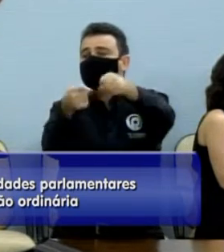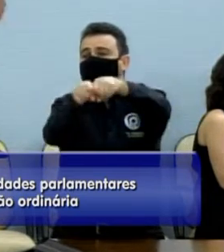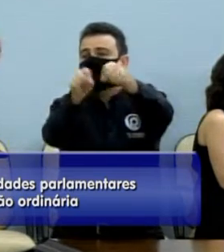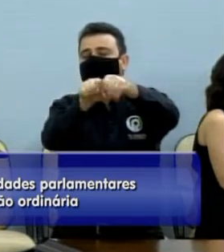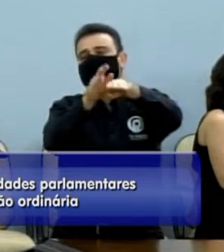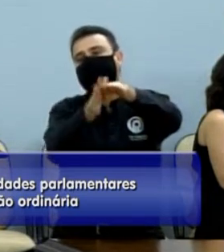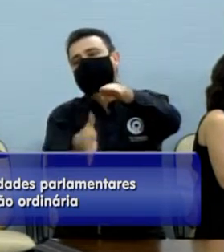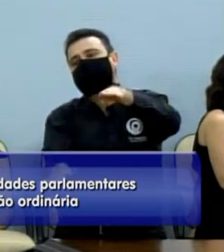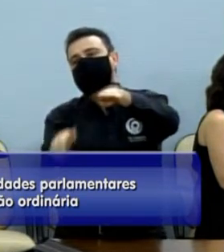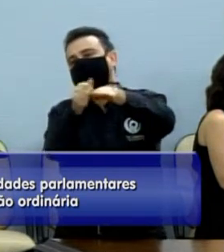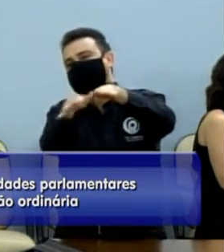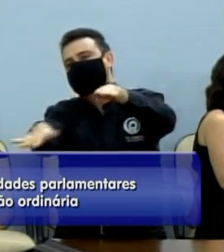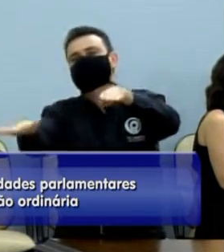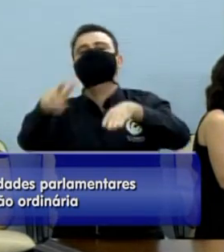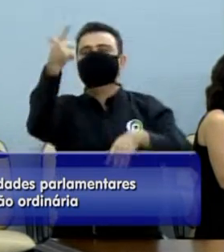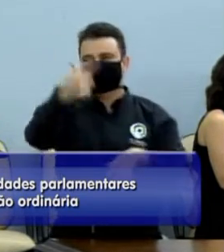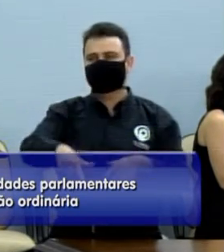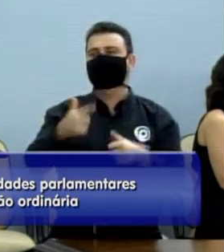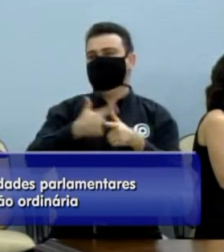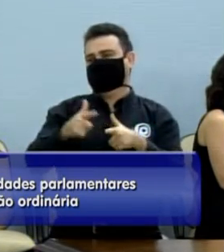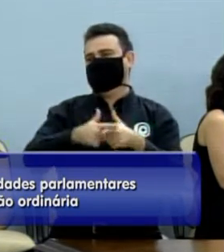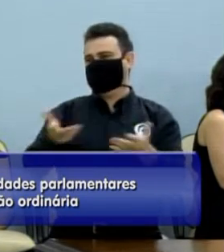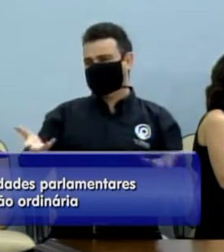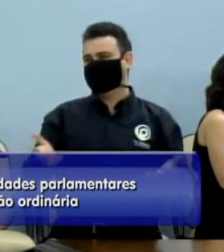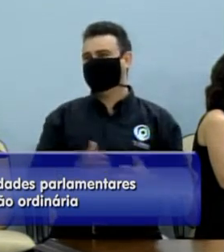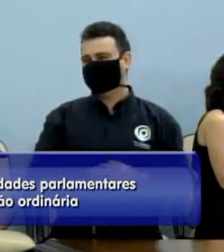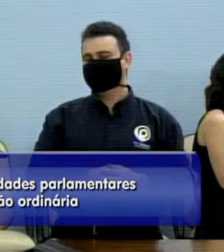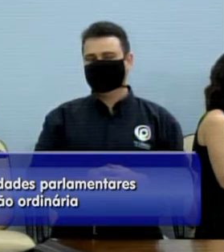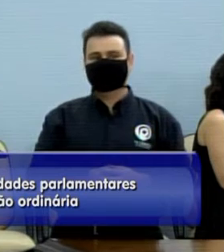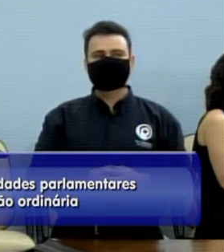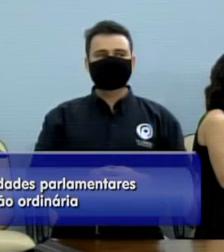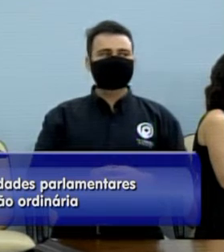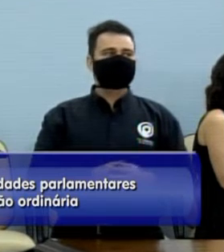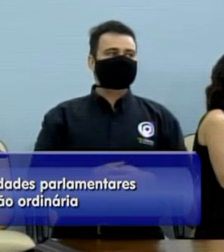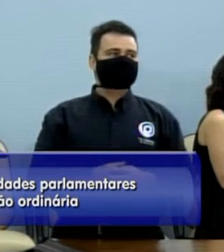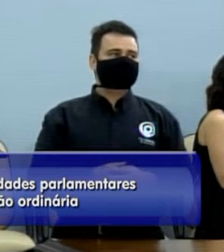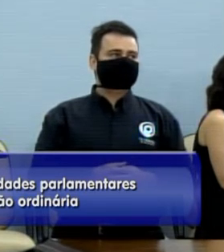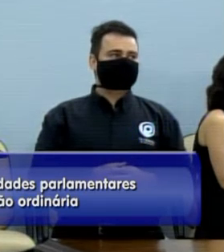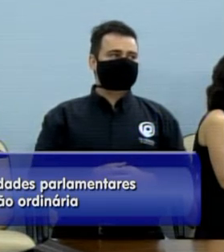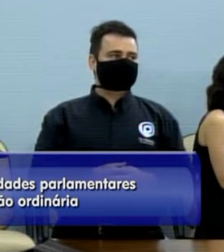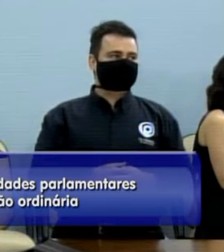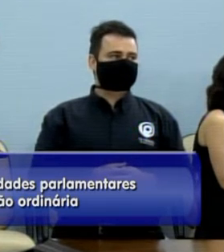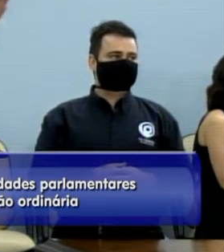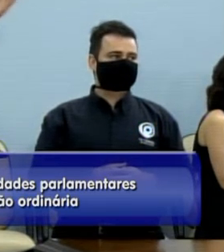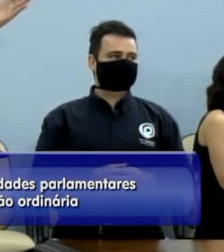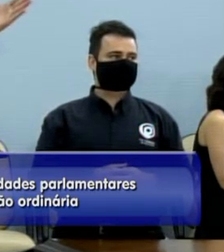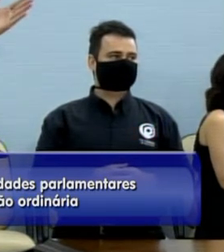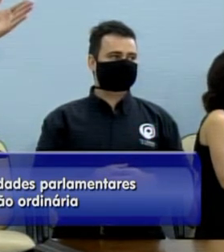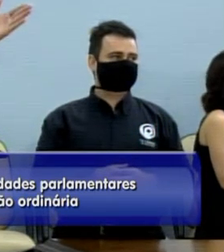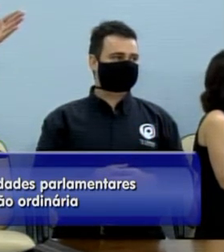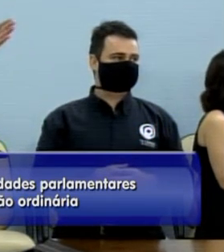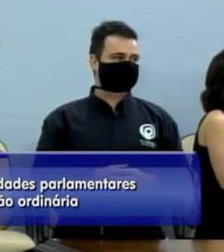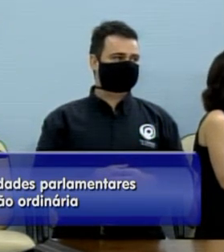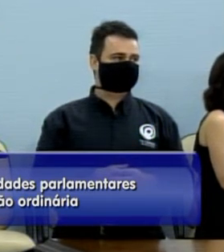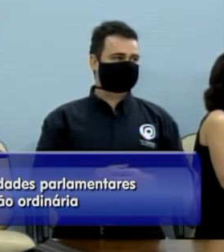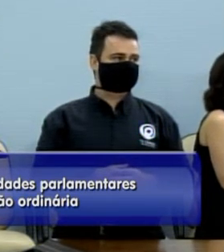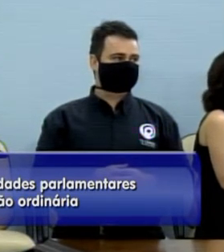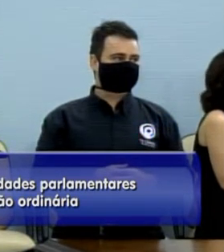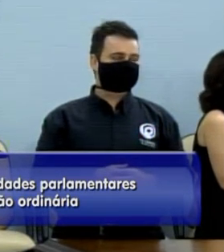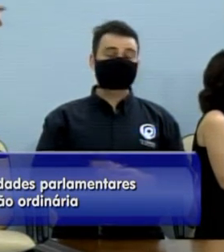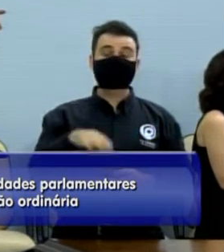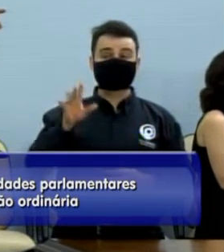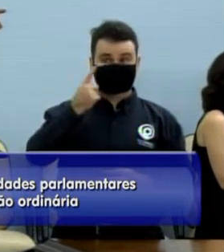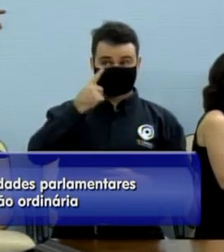problema. Inclusive até tem um gráfico, né, não deu tempo da vereadora Karina falar, mas eu gostaria de colocar na tela,